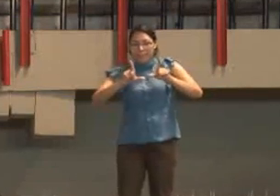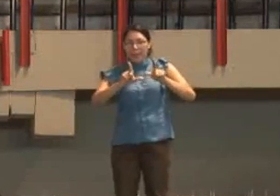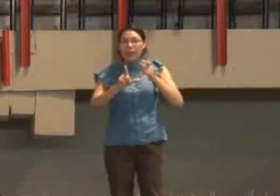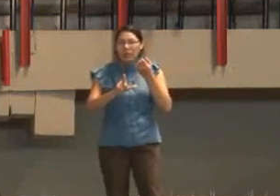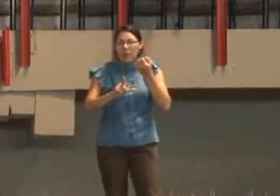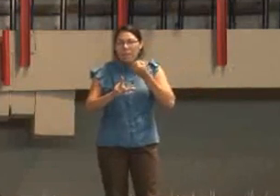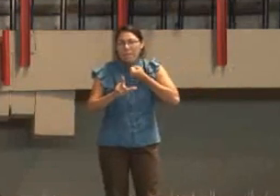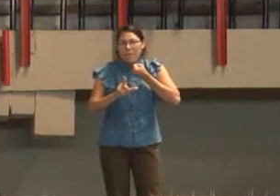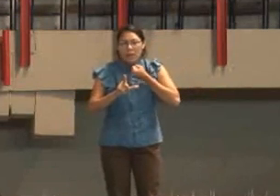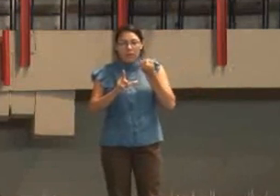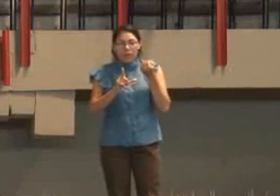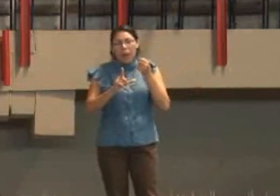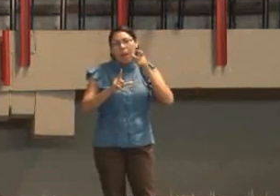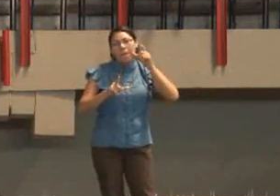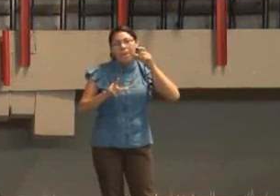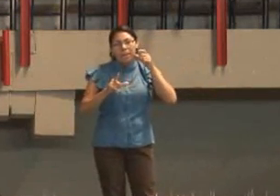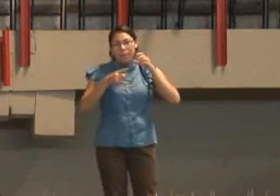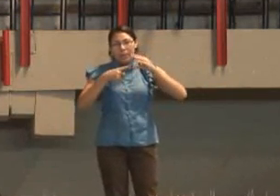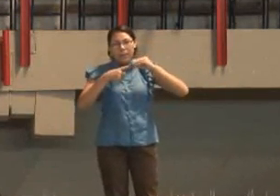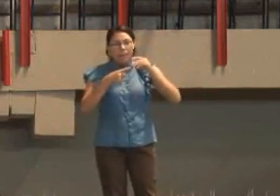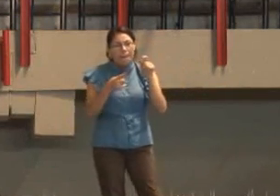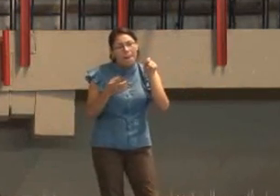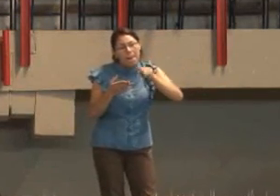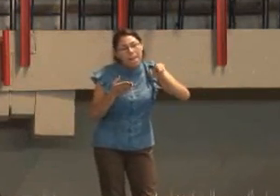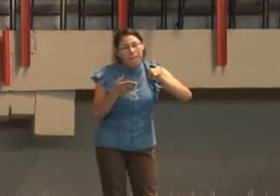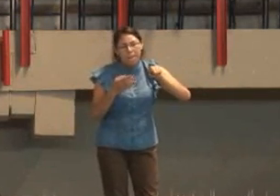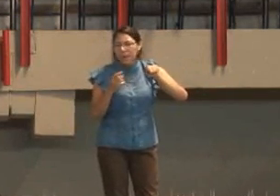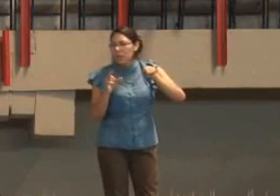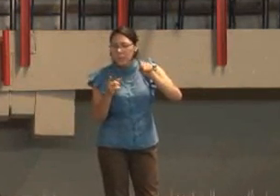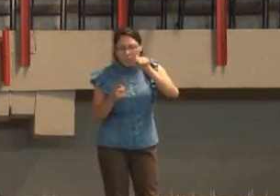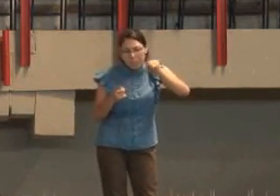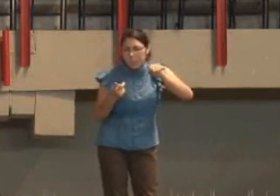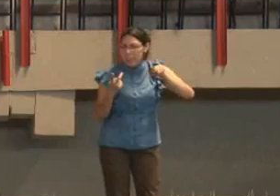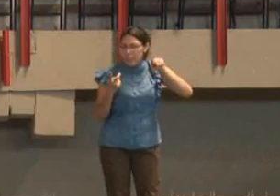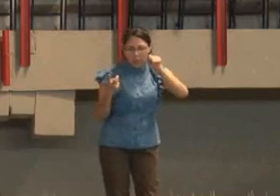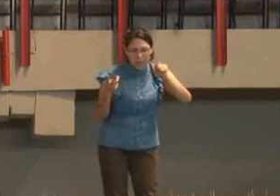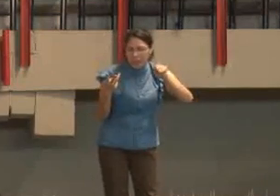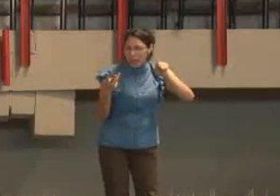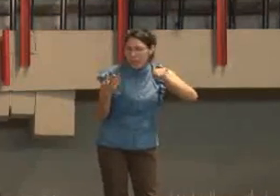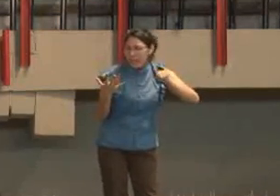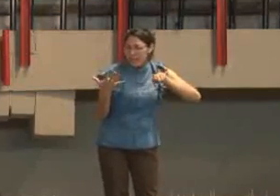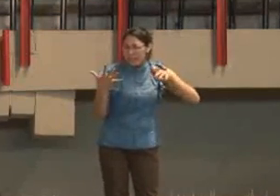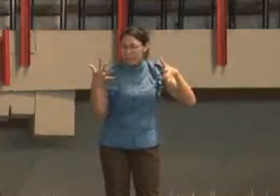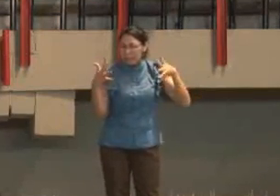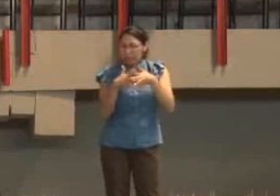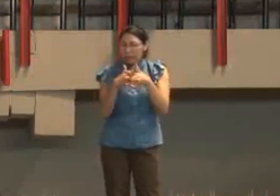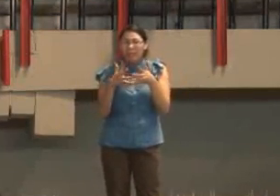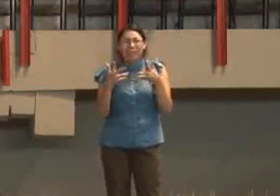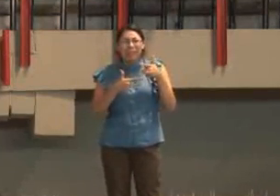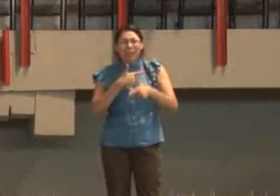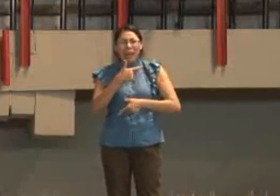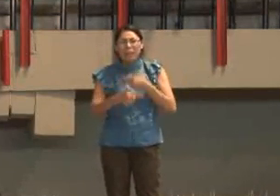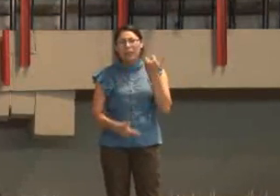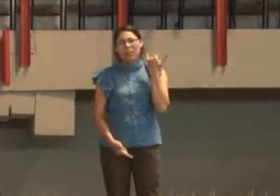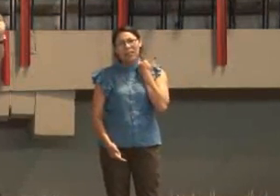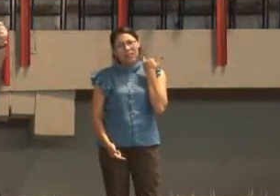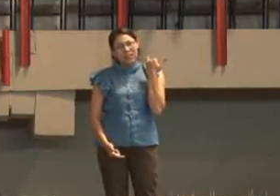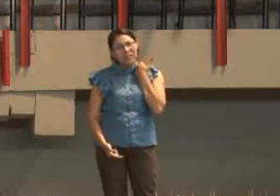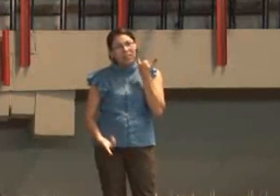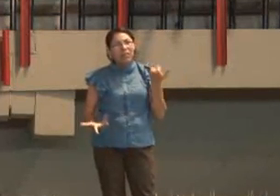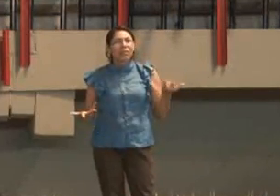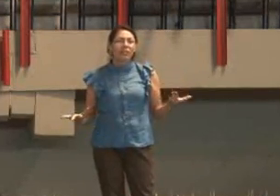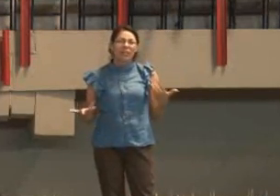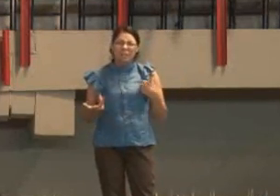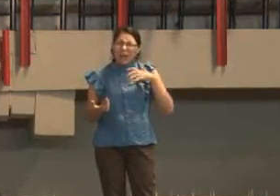sair somando quantas tem? Vai dar muito trabalho. Agora a pergunta é, existe uma maneira prática e rápida de chegar